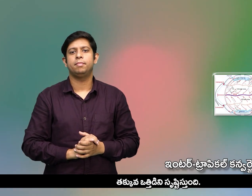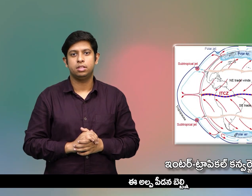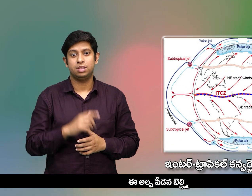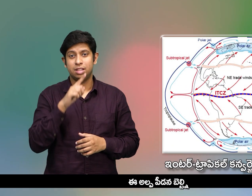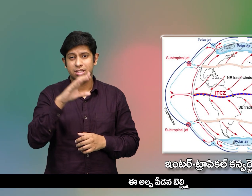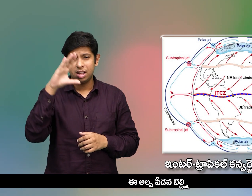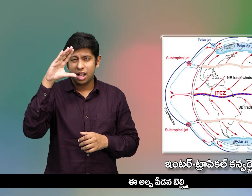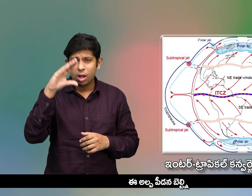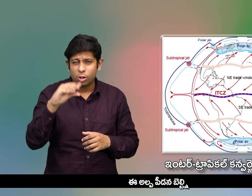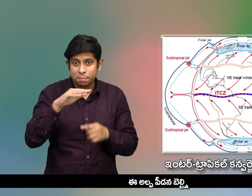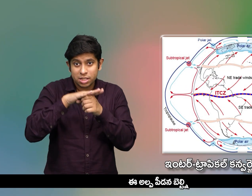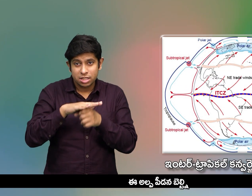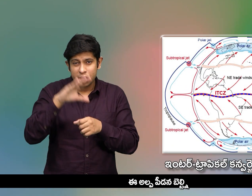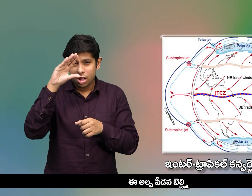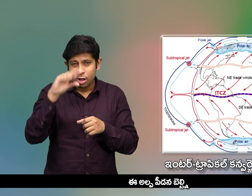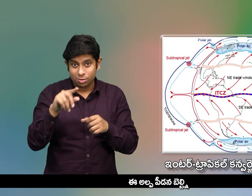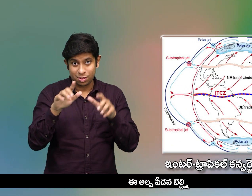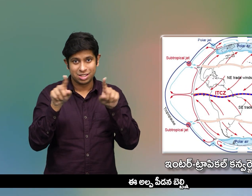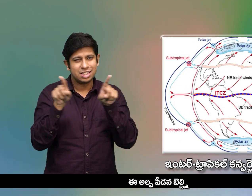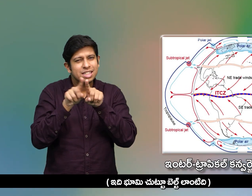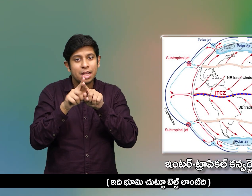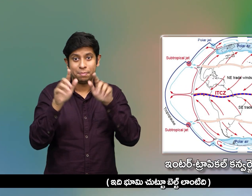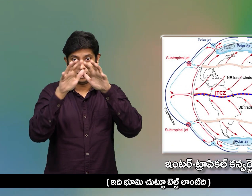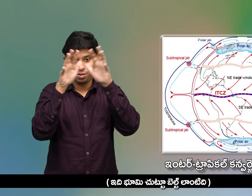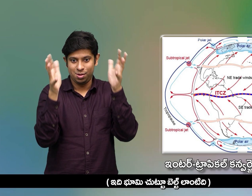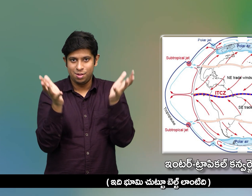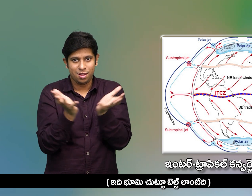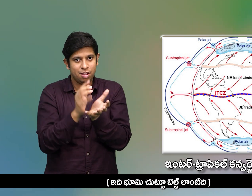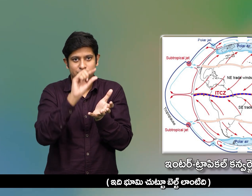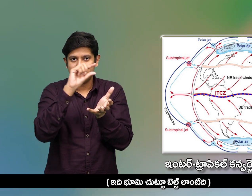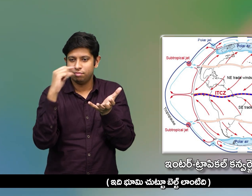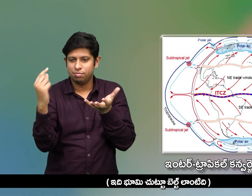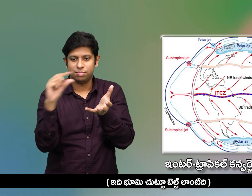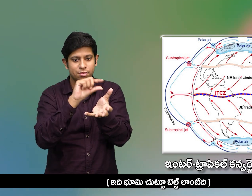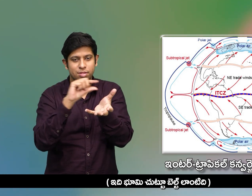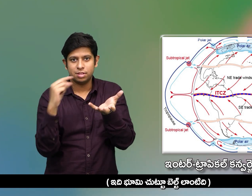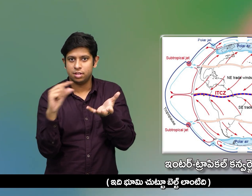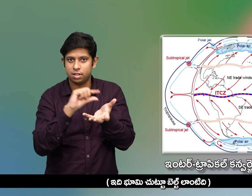ఈ అల్పపీడన బెల్టుని ఇది భూమి చుట్టూ బెల్ట్ లాంటిది.